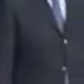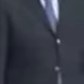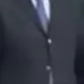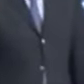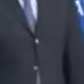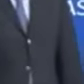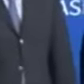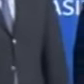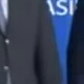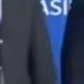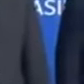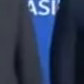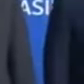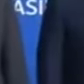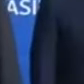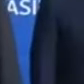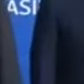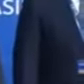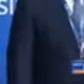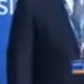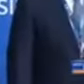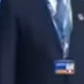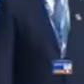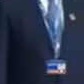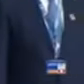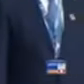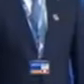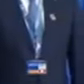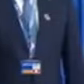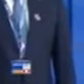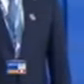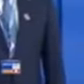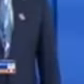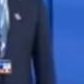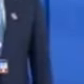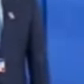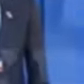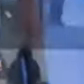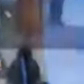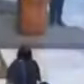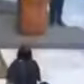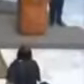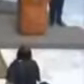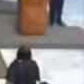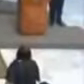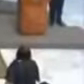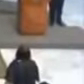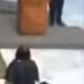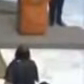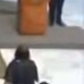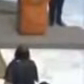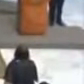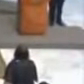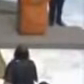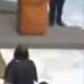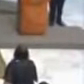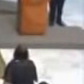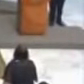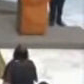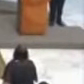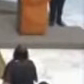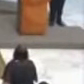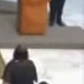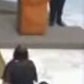o teu futuro espelha essa grandeza. Terra dourada, entre outras vidas do Brasil,